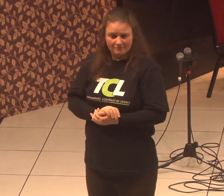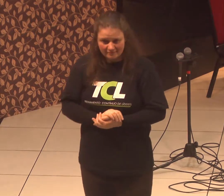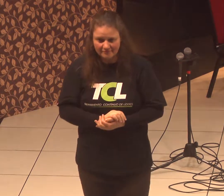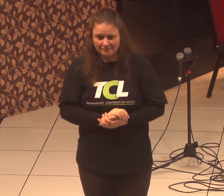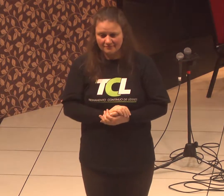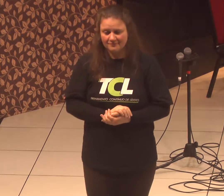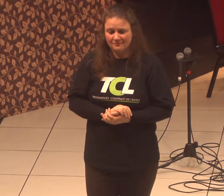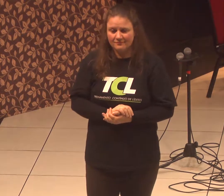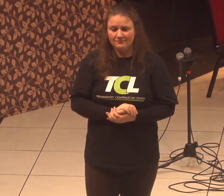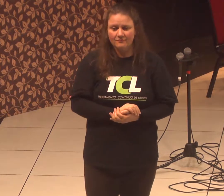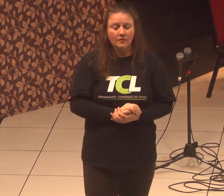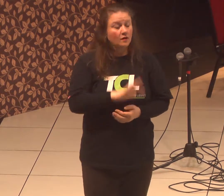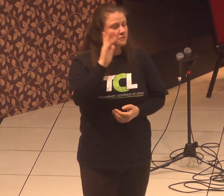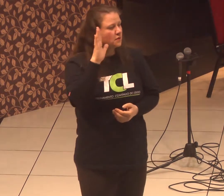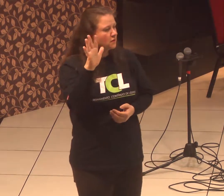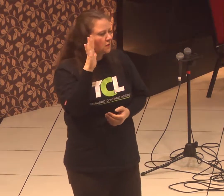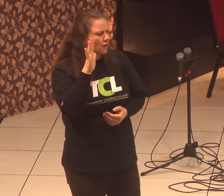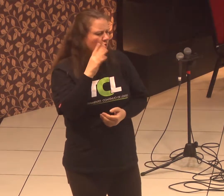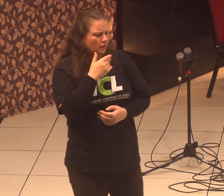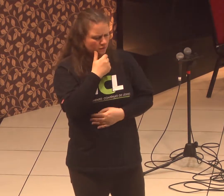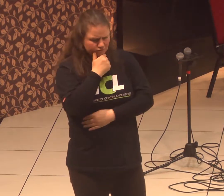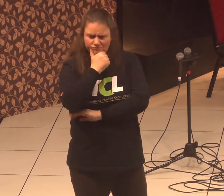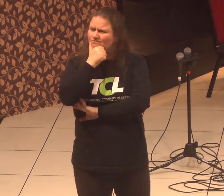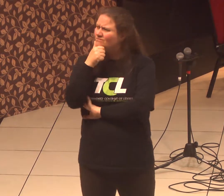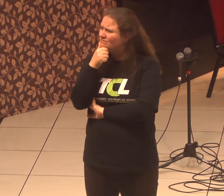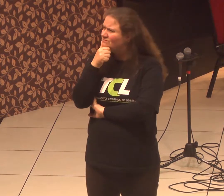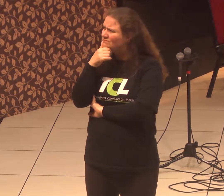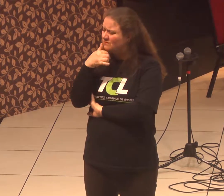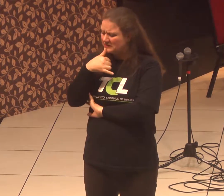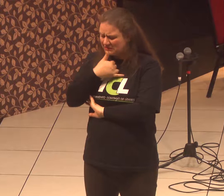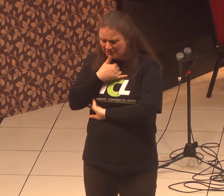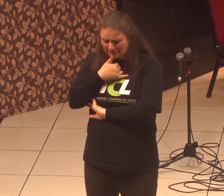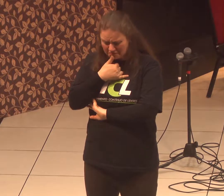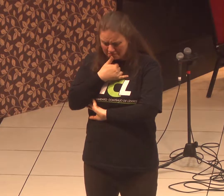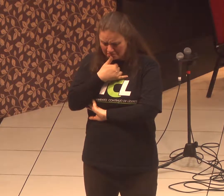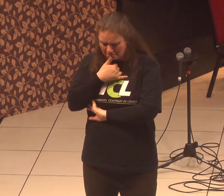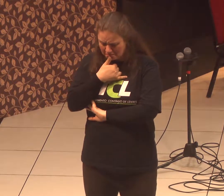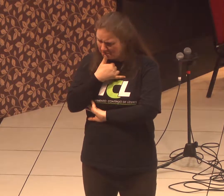Eu fico imaginando que quando ele ouviu essas palavras, ele deve ter ficado muito desapontado.